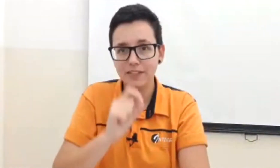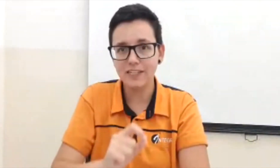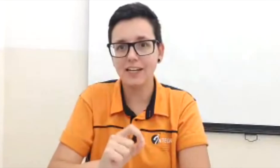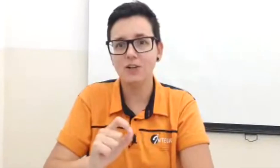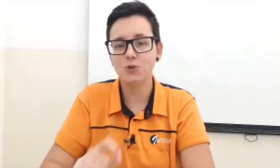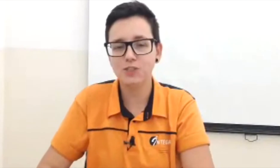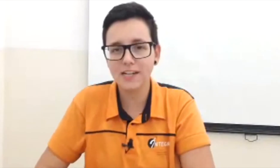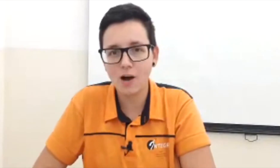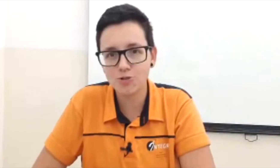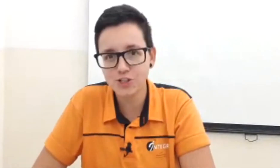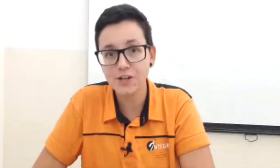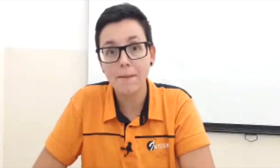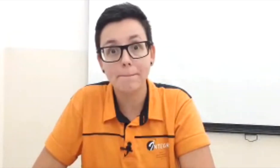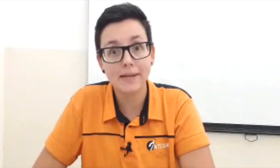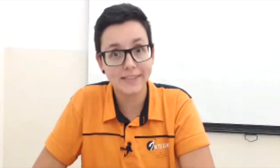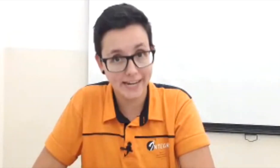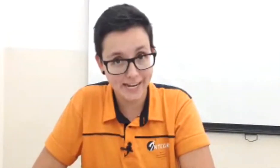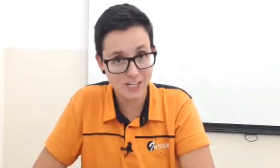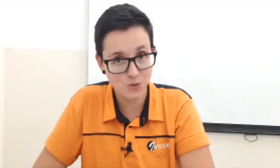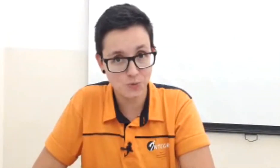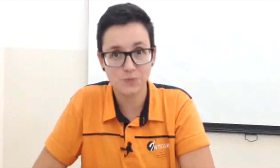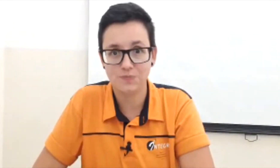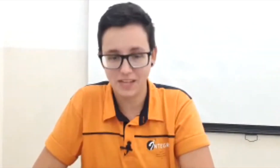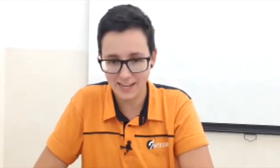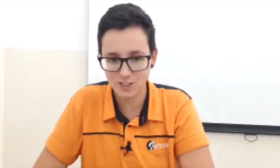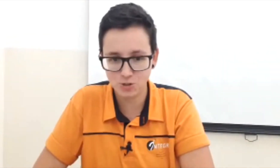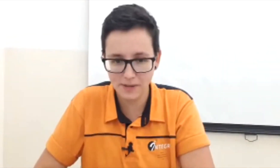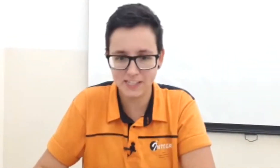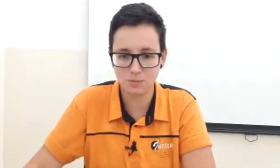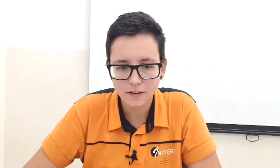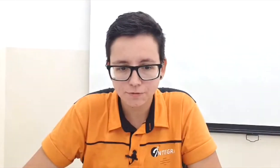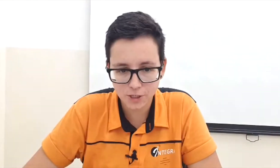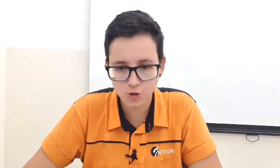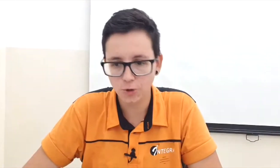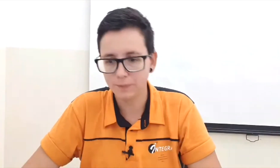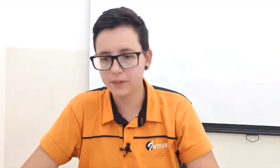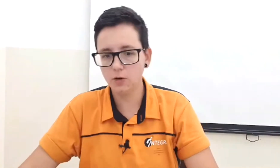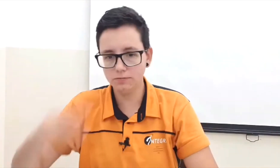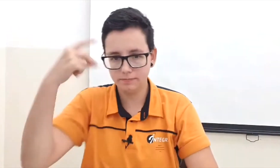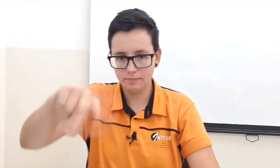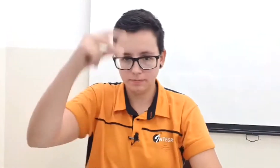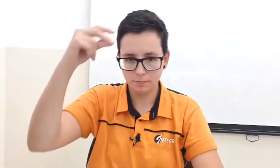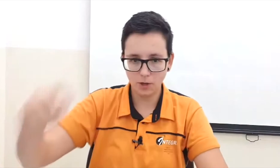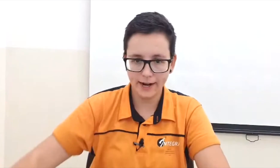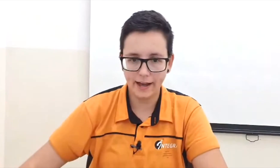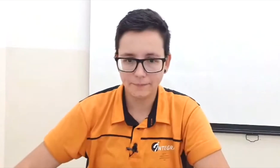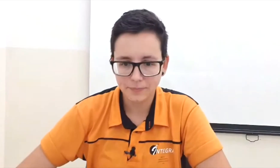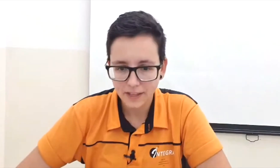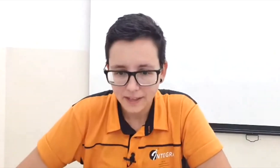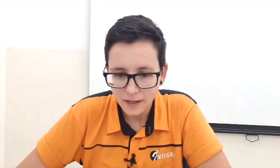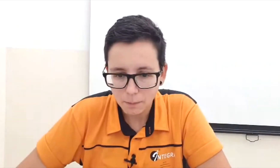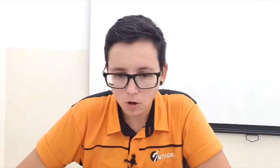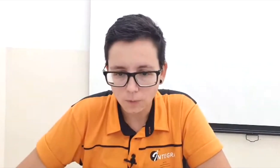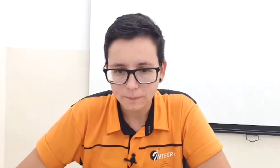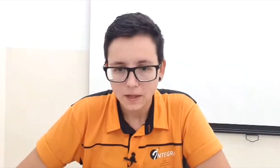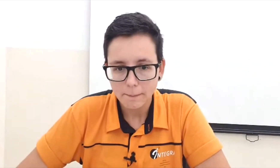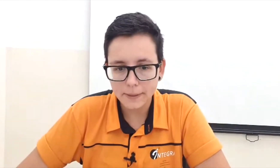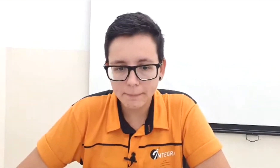vira o sinal de pedreiro. É isso mesmo. Fechou. Então, bora lá. Bom, Primeiro